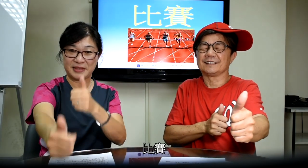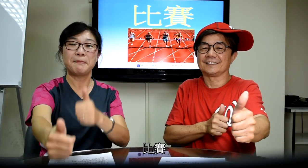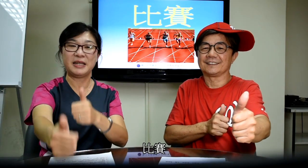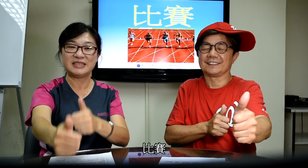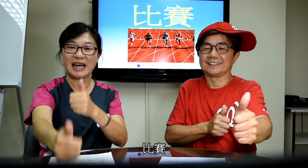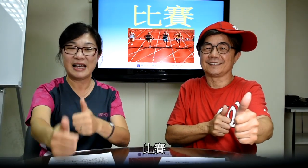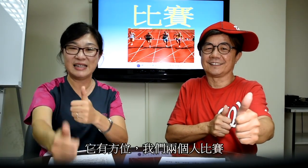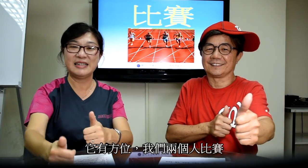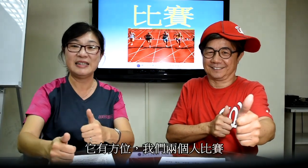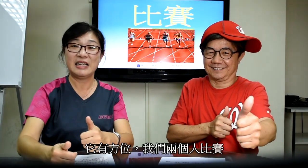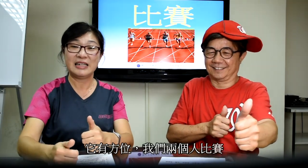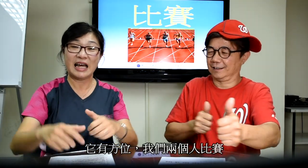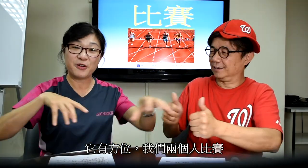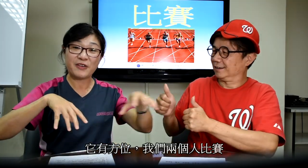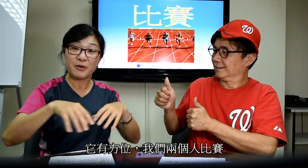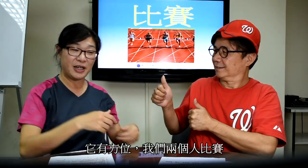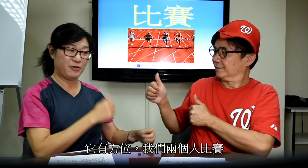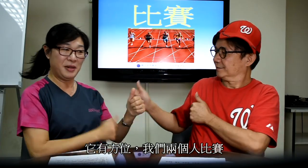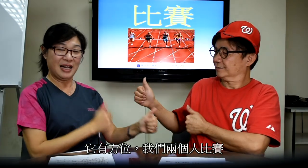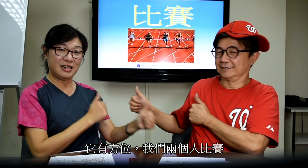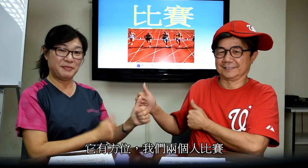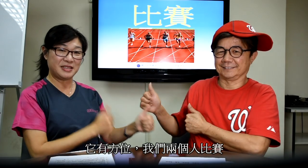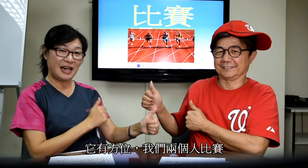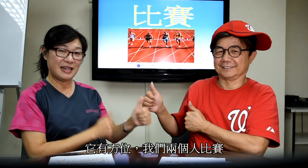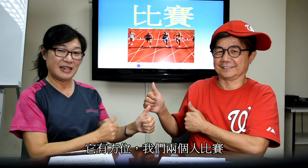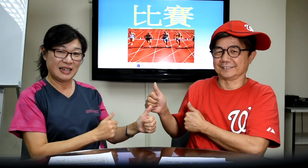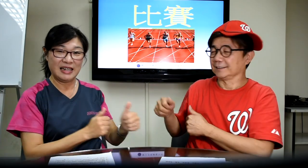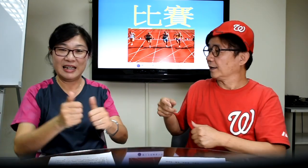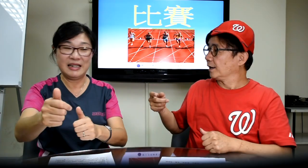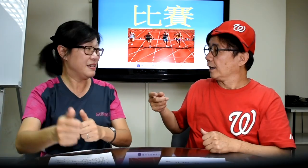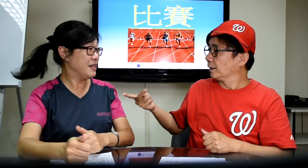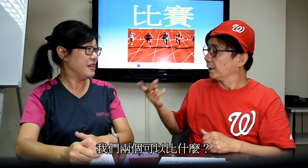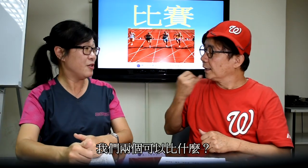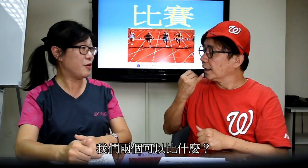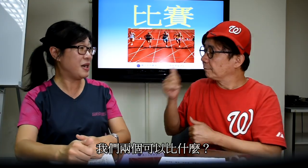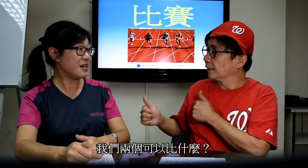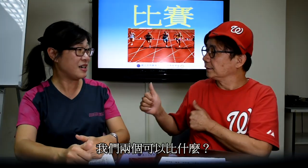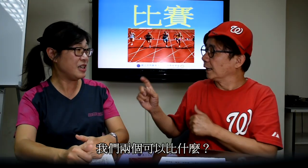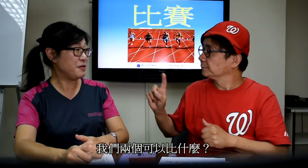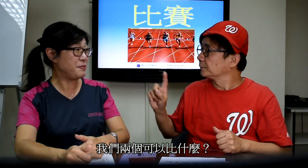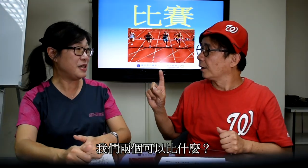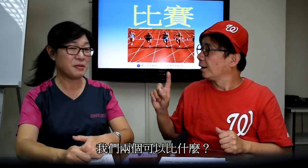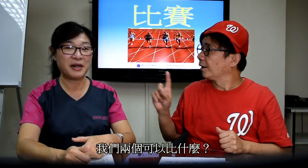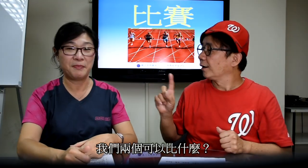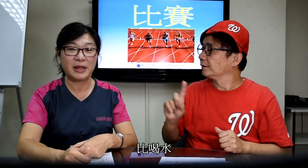比赛，它有方位，我们两个人比赛，我们两个可以比什么？